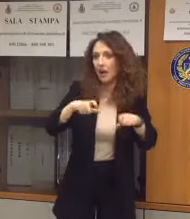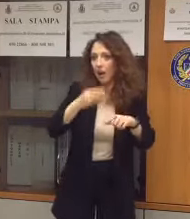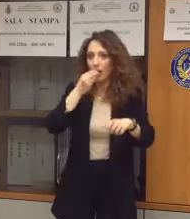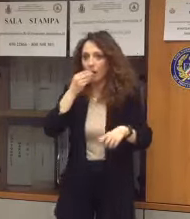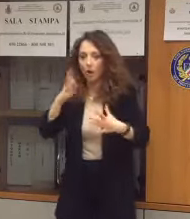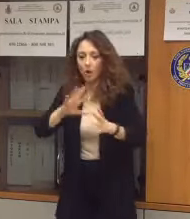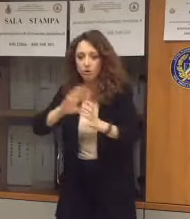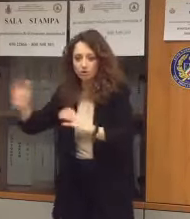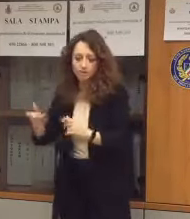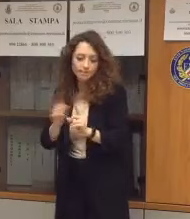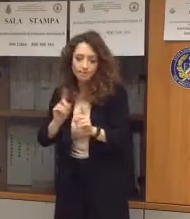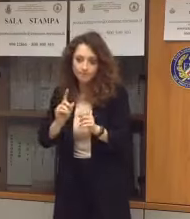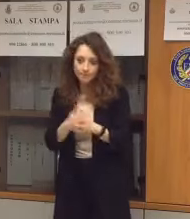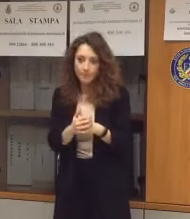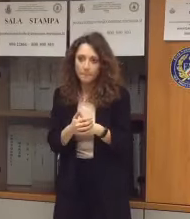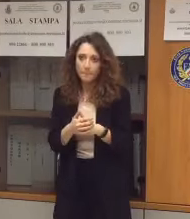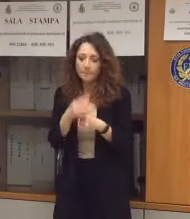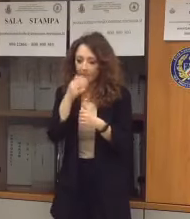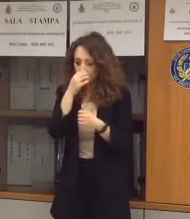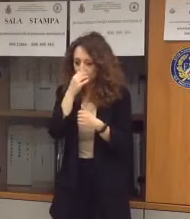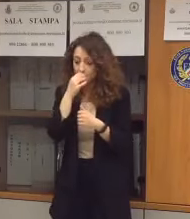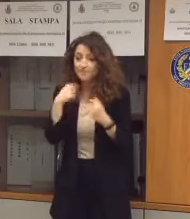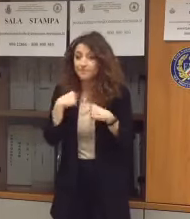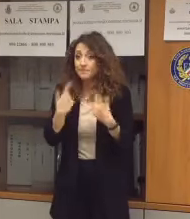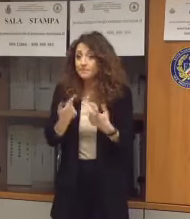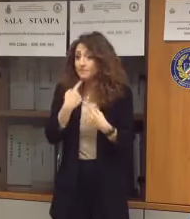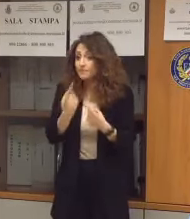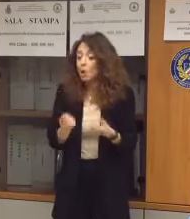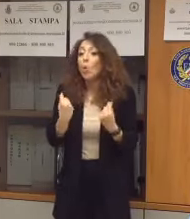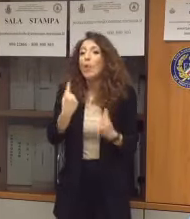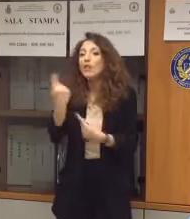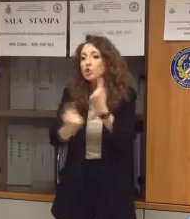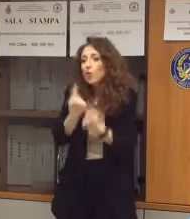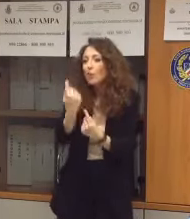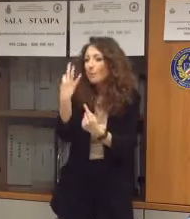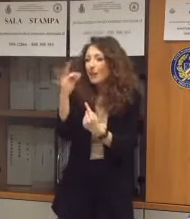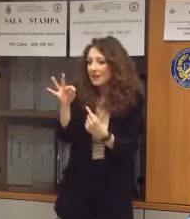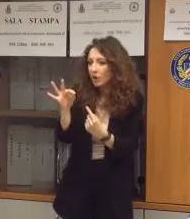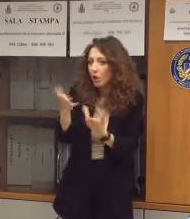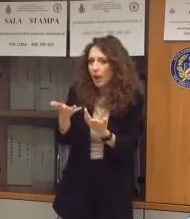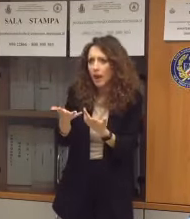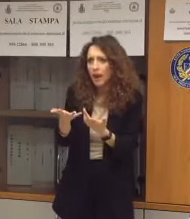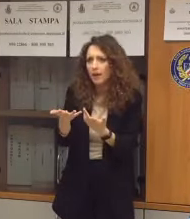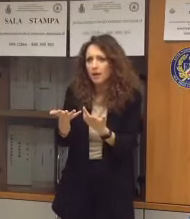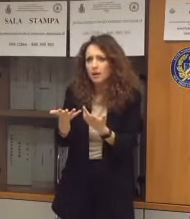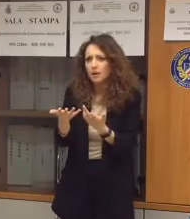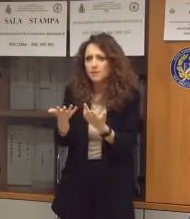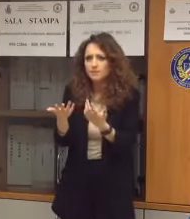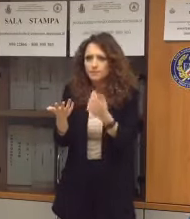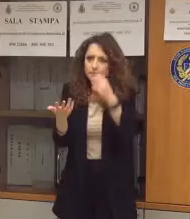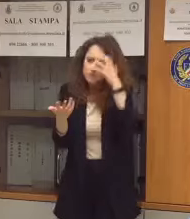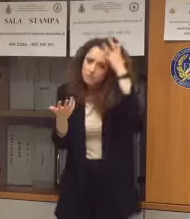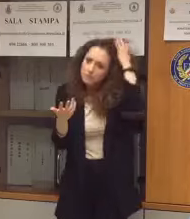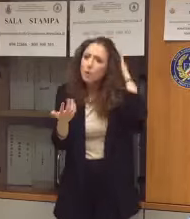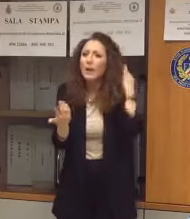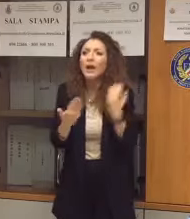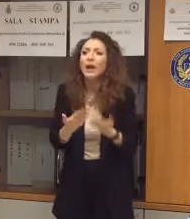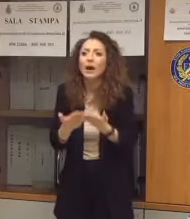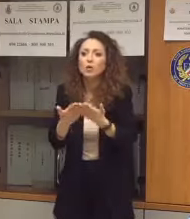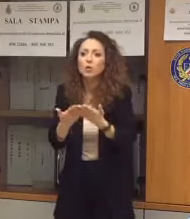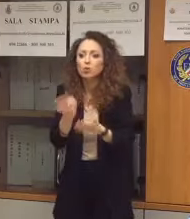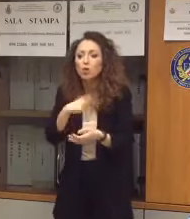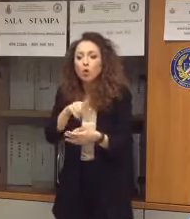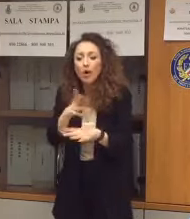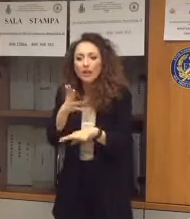ipotesi anche particolari, anche come quella che noi conosciamo, dico, noi non abbiamo fatto venire meno l'aiuto, perché siamo